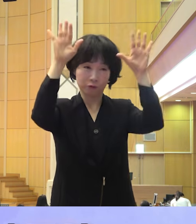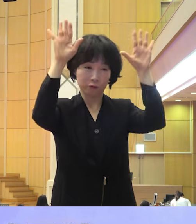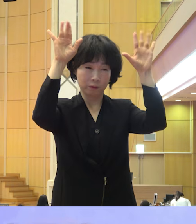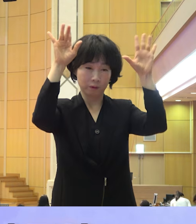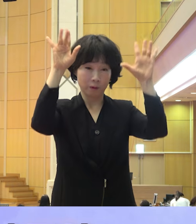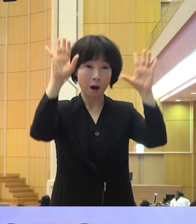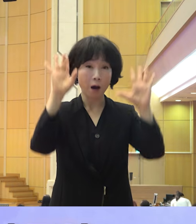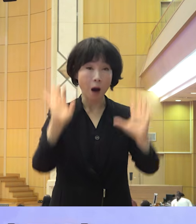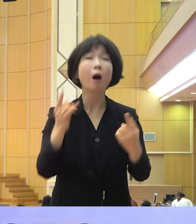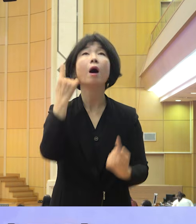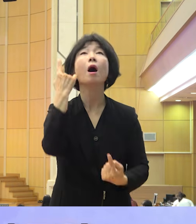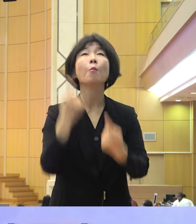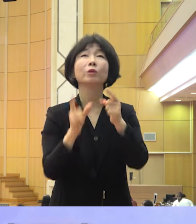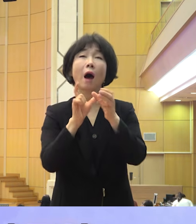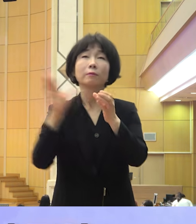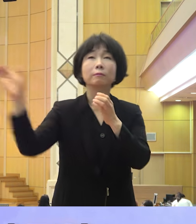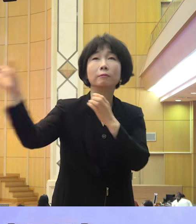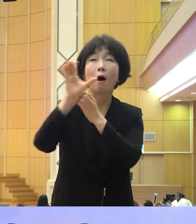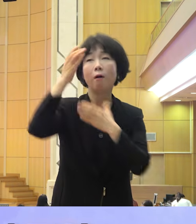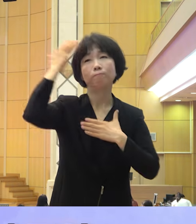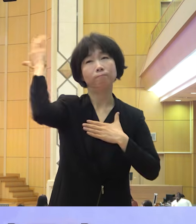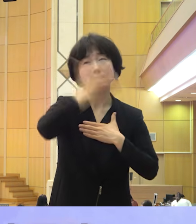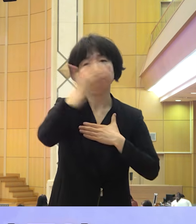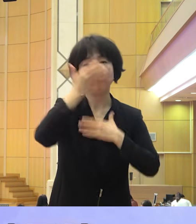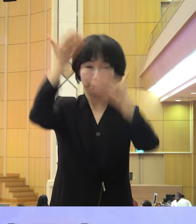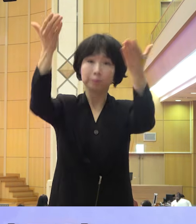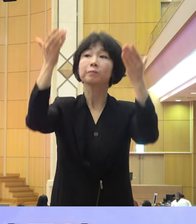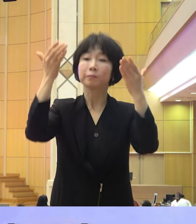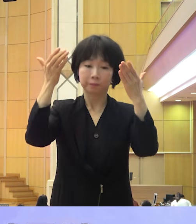눈보다 더 희게. 예수는